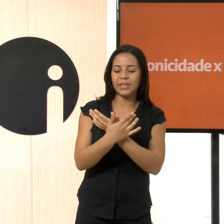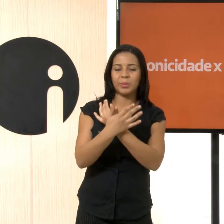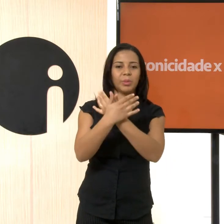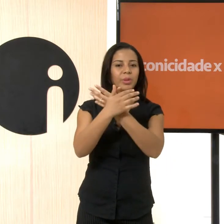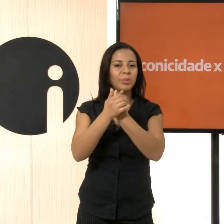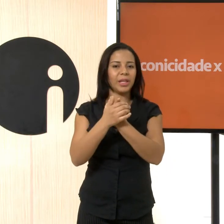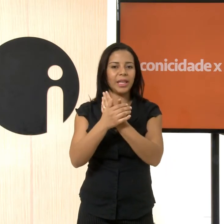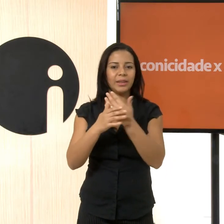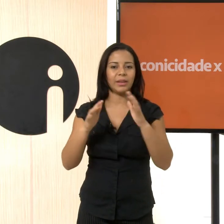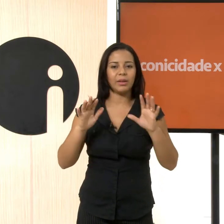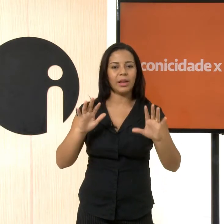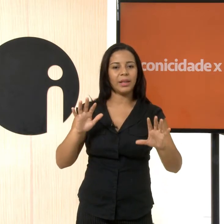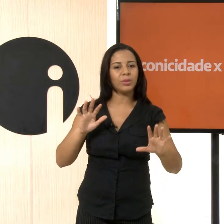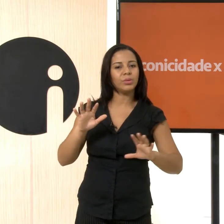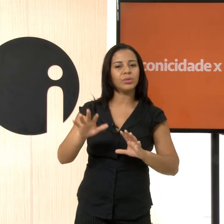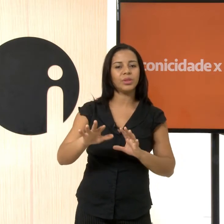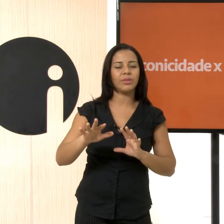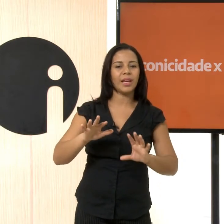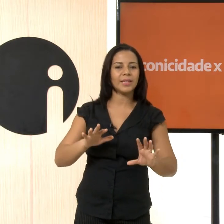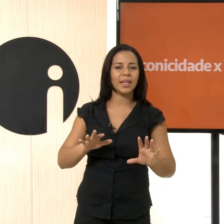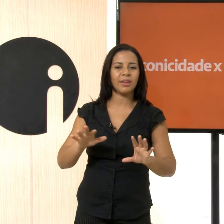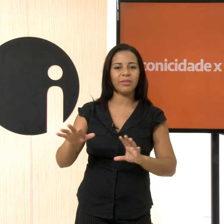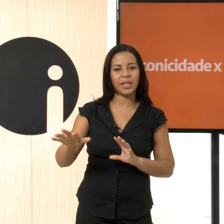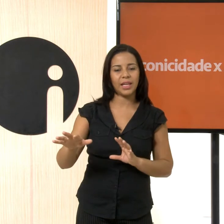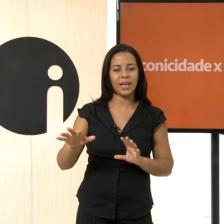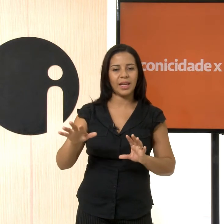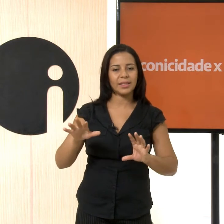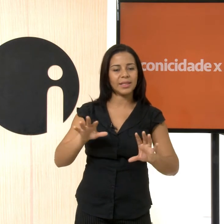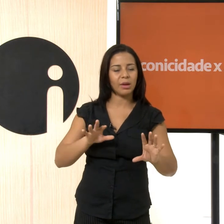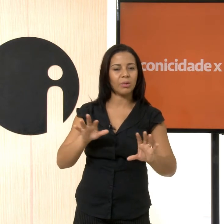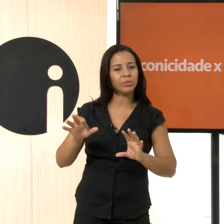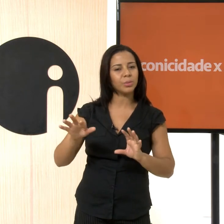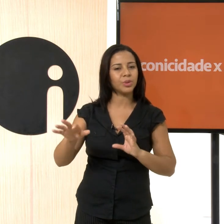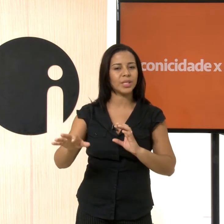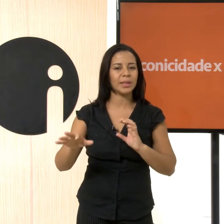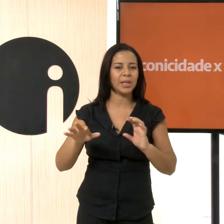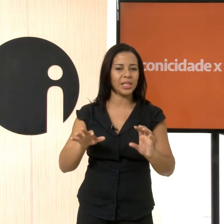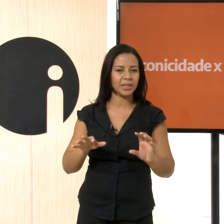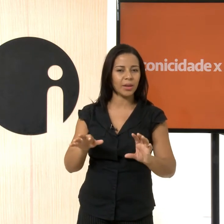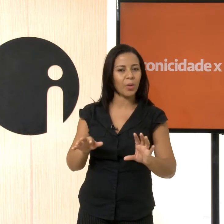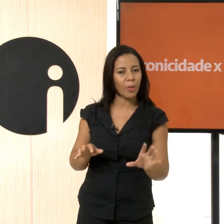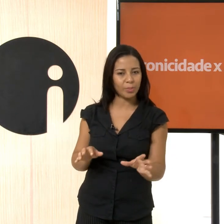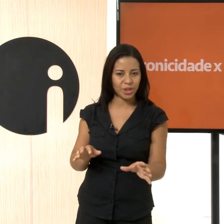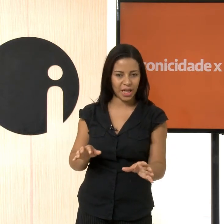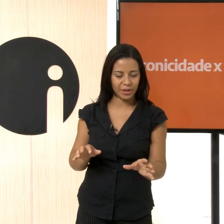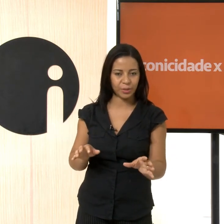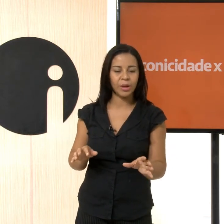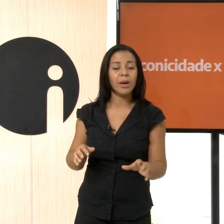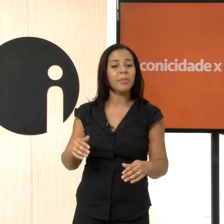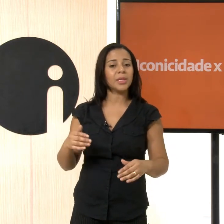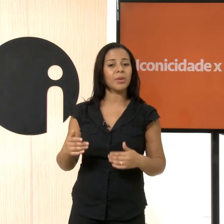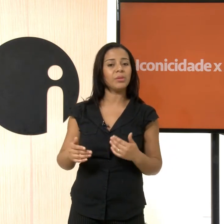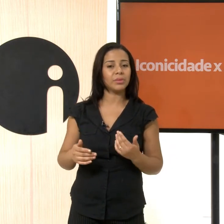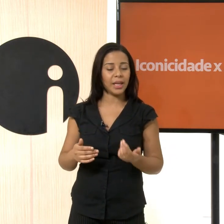exemplo, borboleta, tudo tivesse algum tipo de semelhança com o objeto. Mas com o